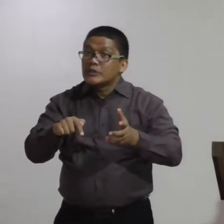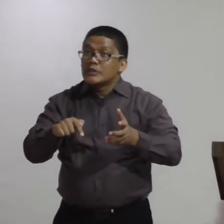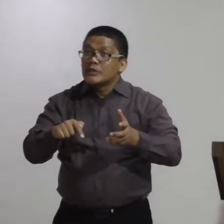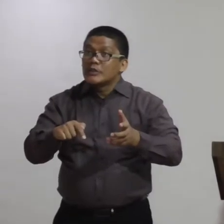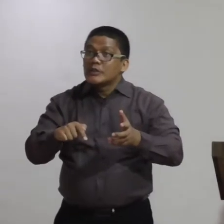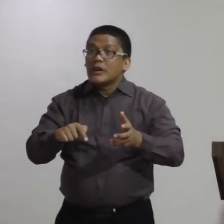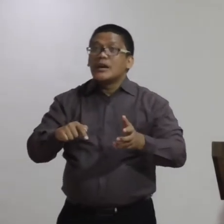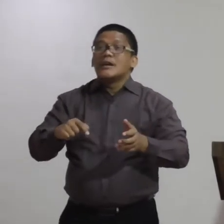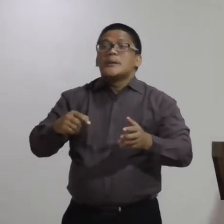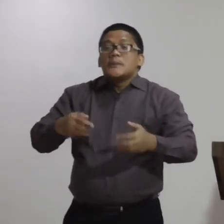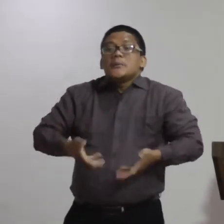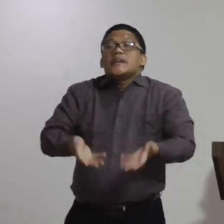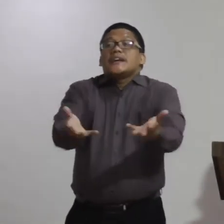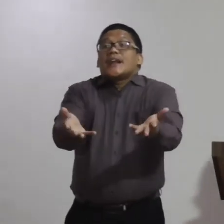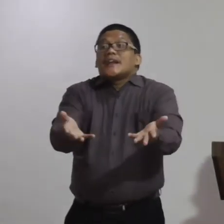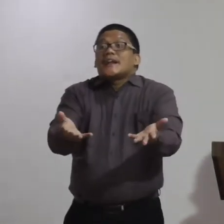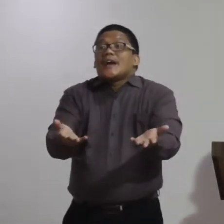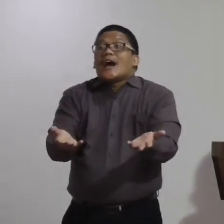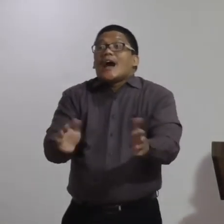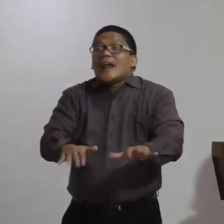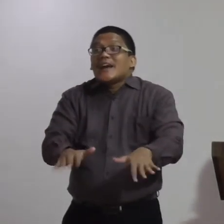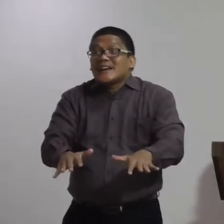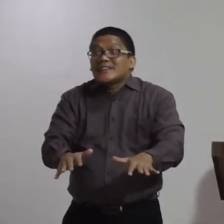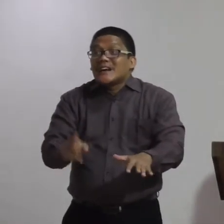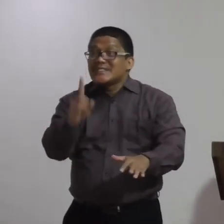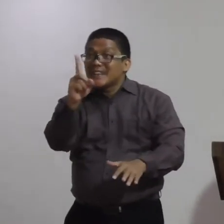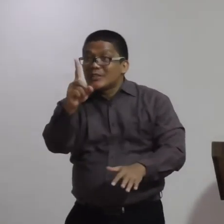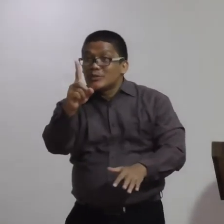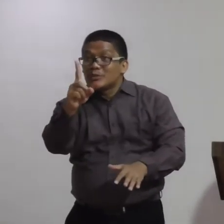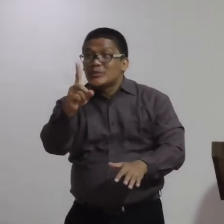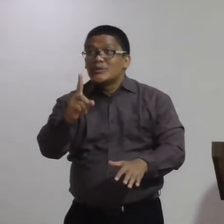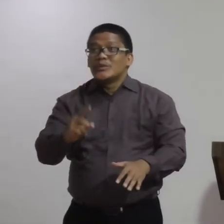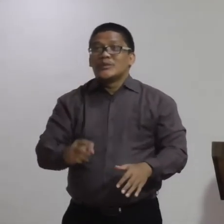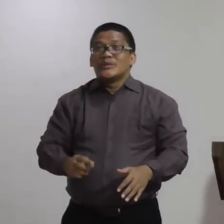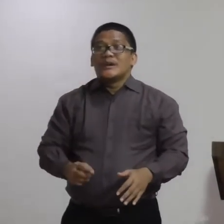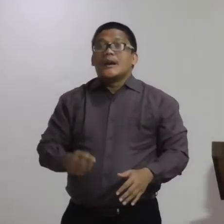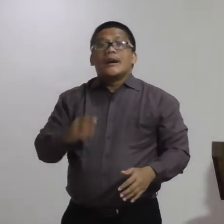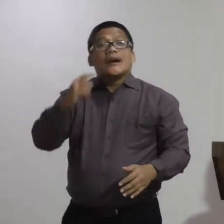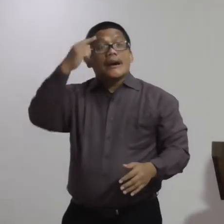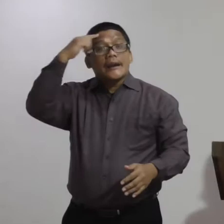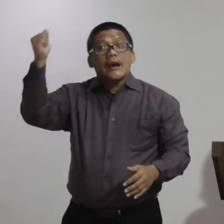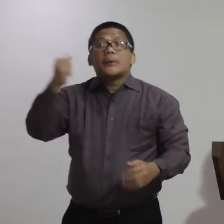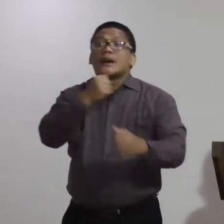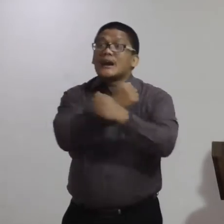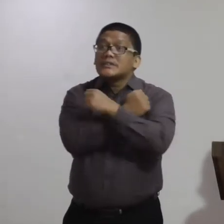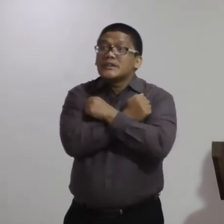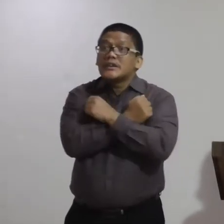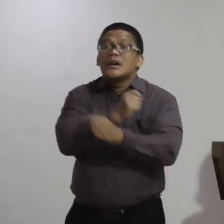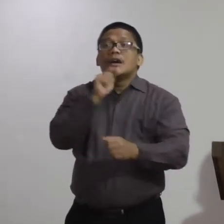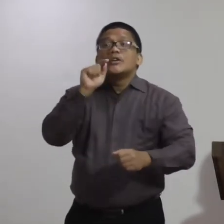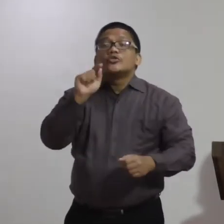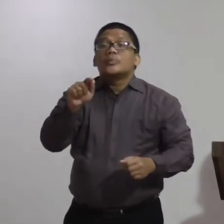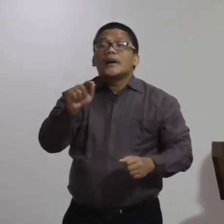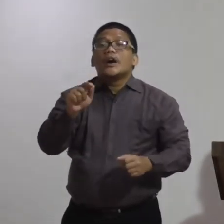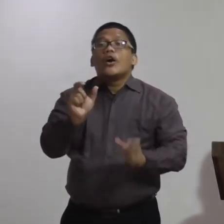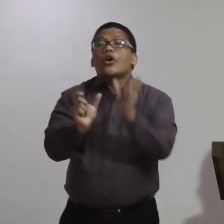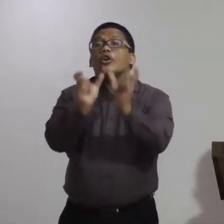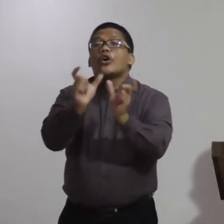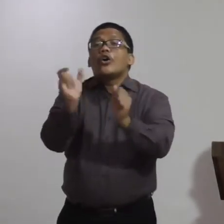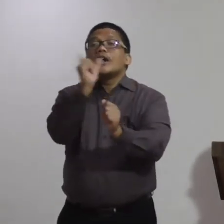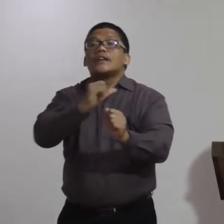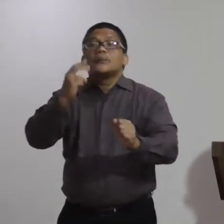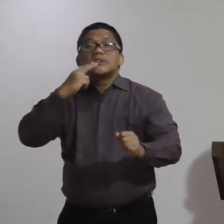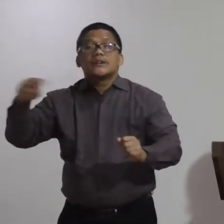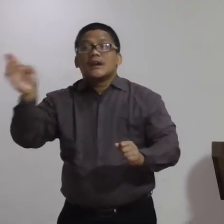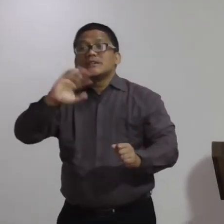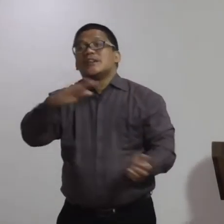telah mengaruniakan anak yang tunggal. Ya, Dia berikan anak yang tunggal oleh karena kasih. Supaya apa? Supaya setiap orang yang percaya kepada-Nya